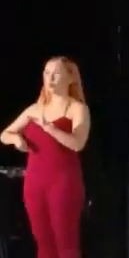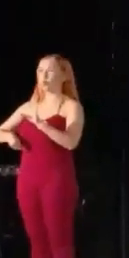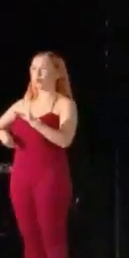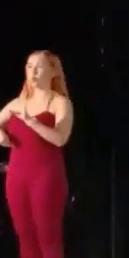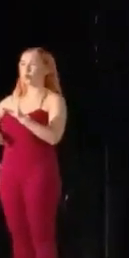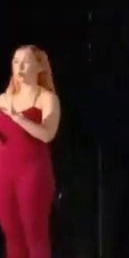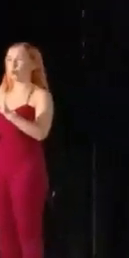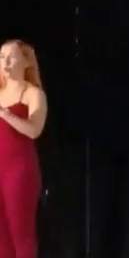adolescentes